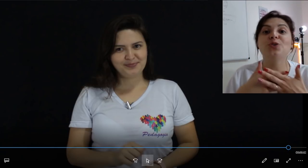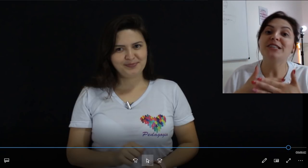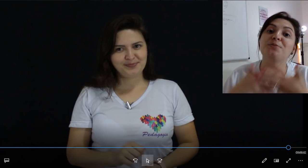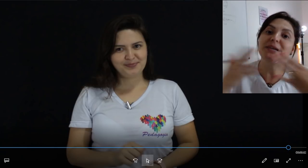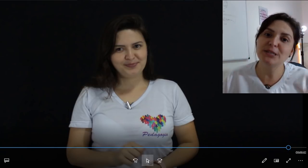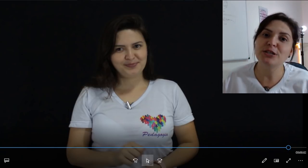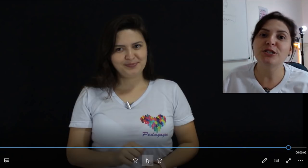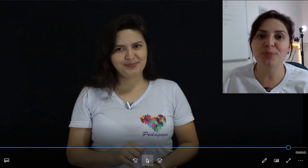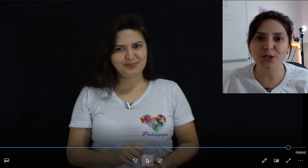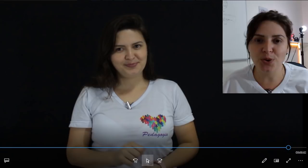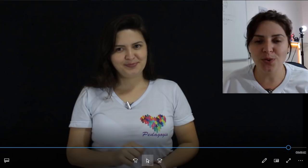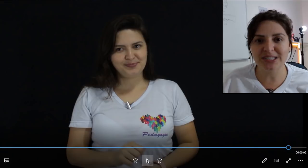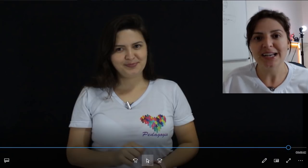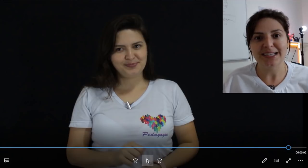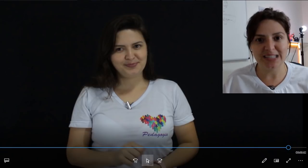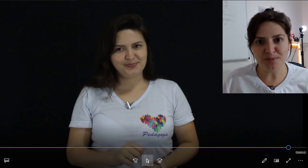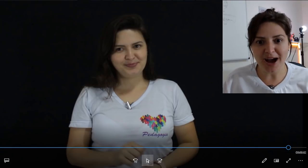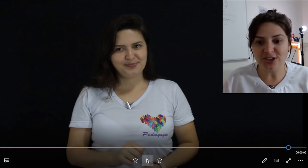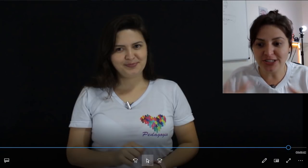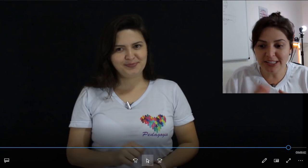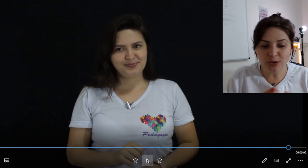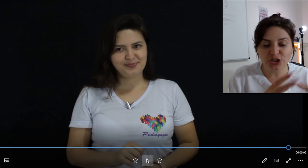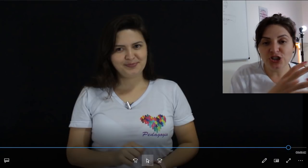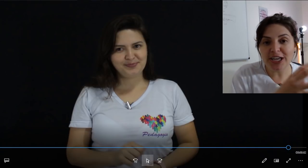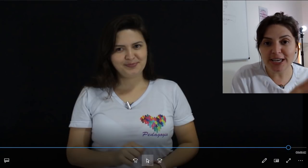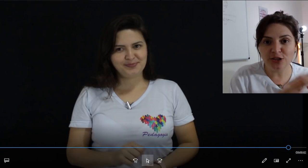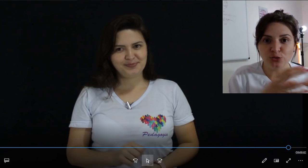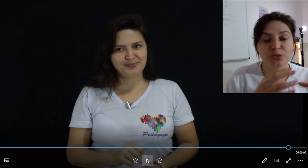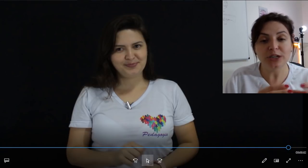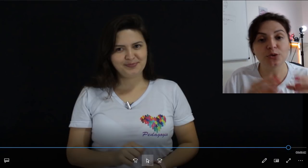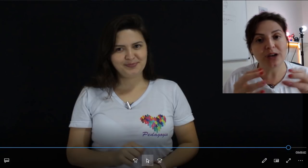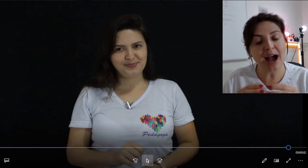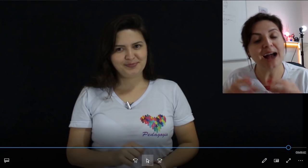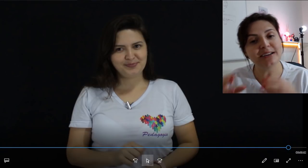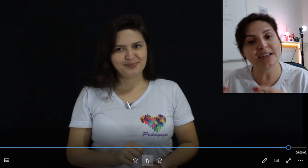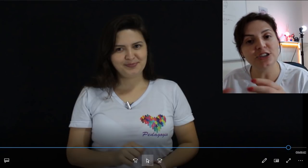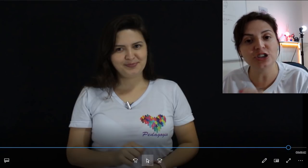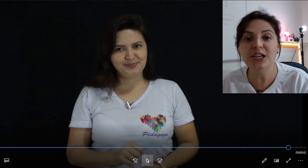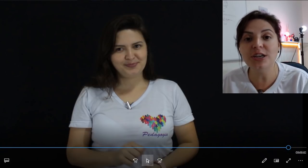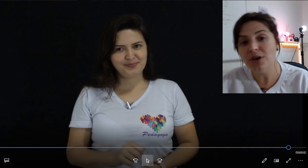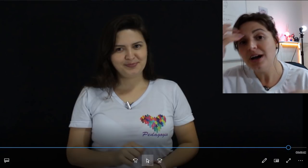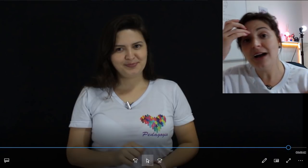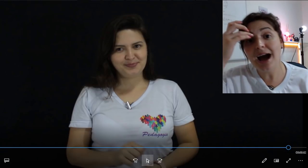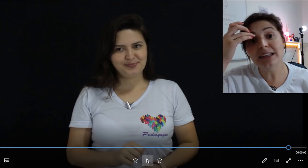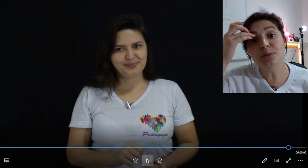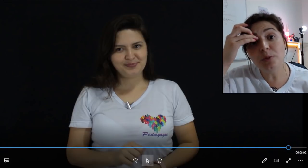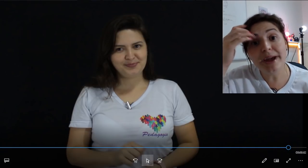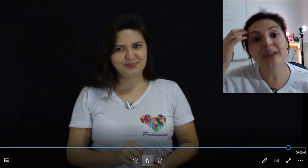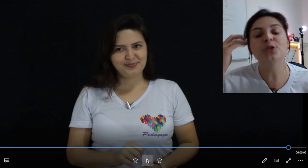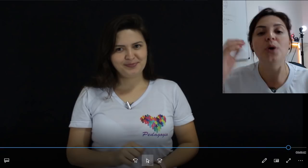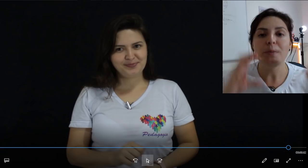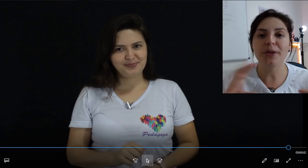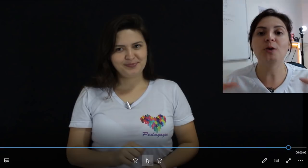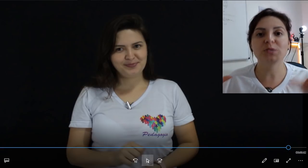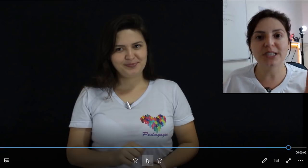conhece bastantes pessoas simpáticas. Então, a gente tem que ir juntando cada trechinho, cada momento, para